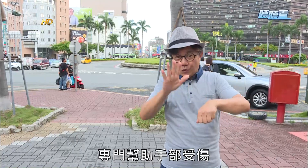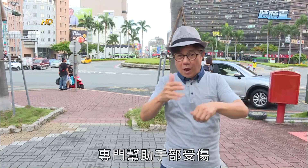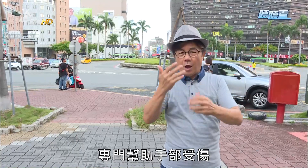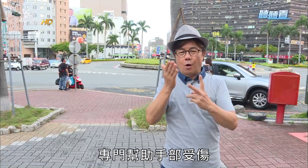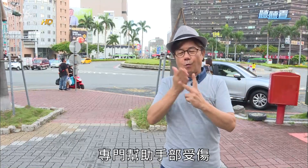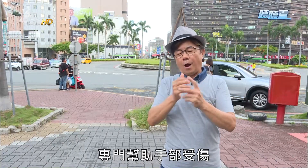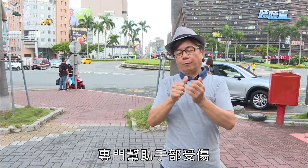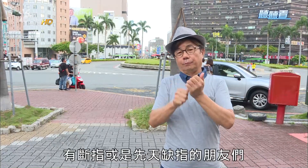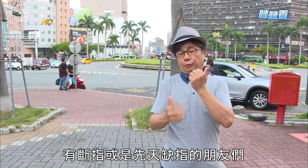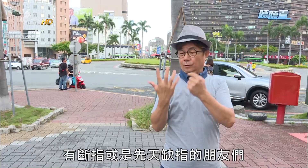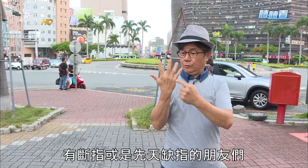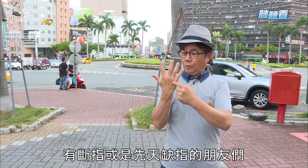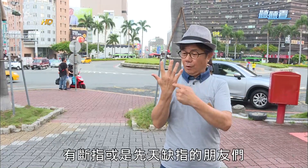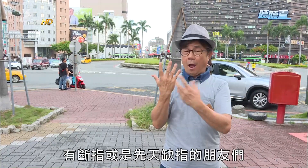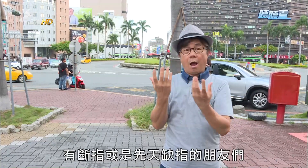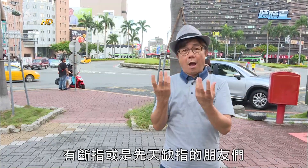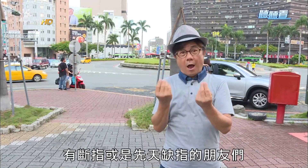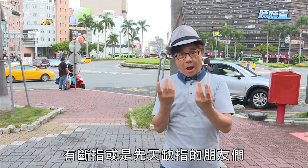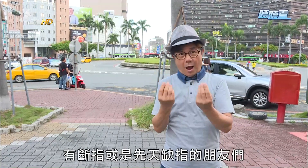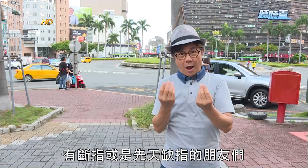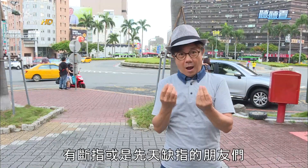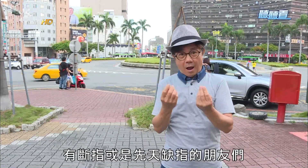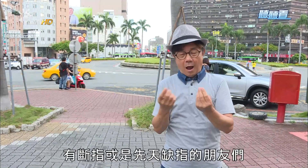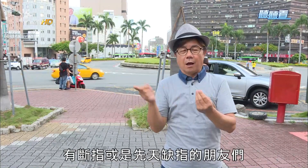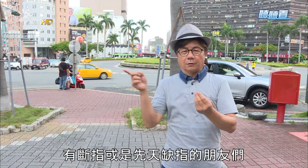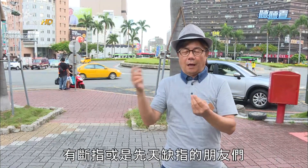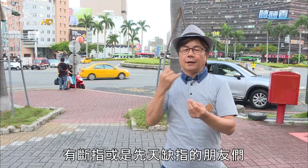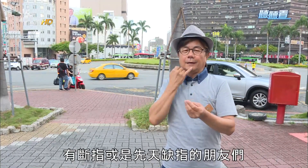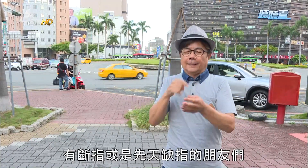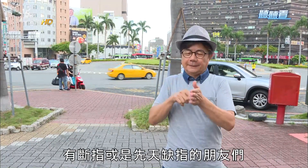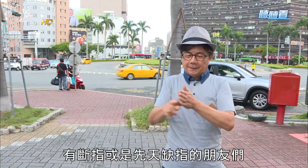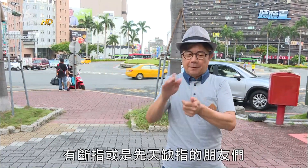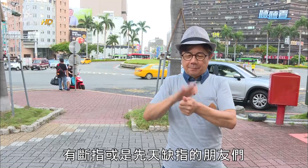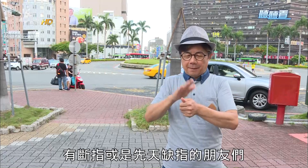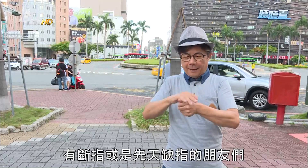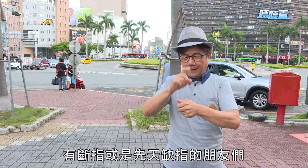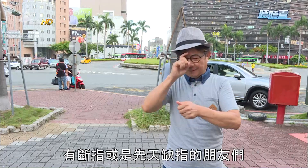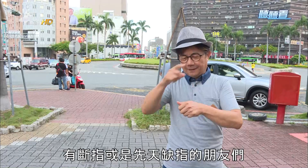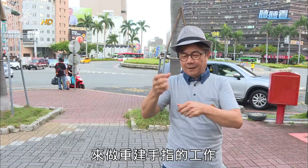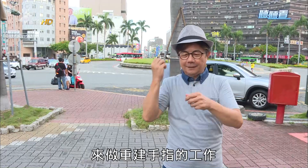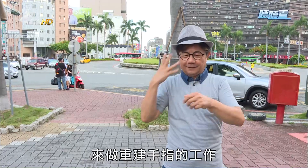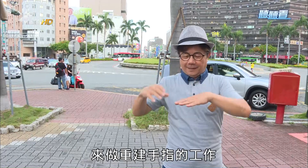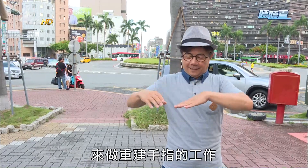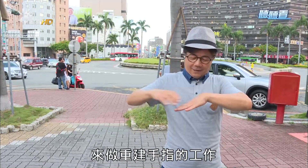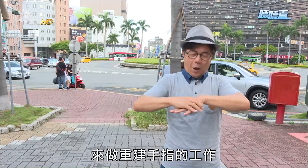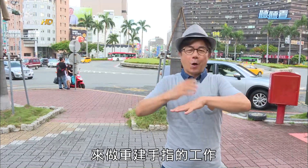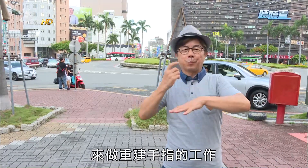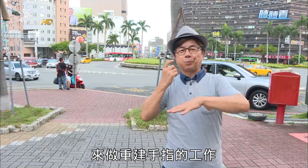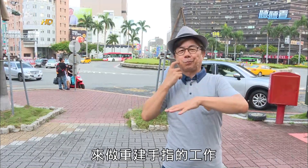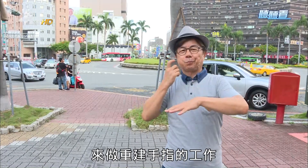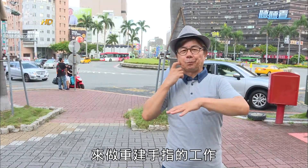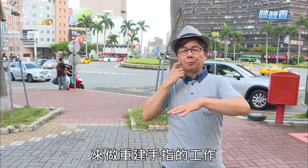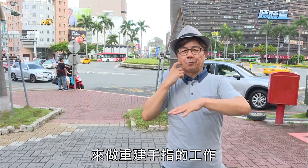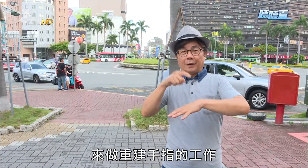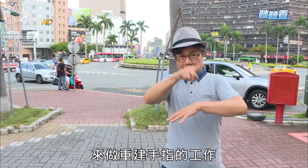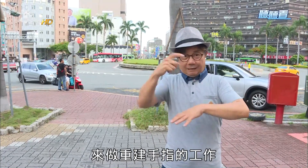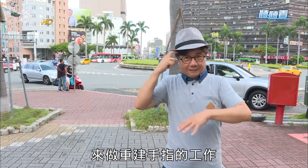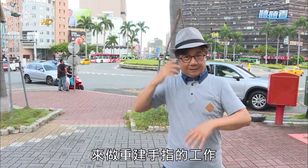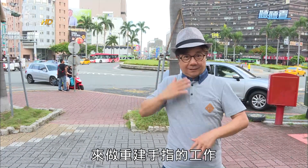伤、有断指或是先天缺指的朋友们来做重建手指的工作。大